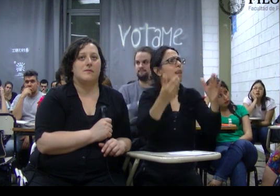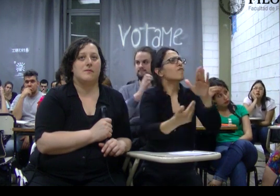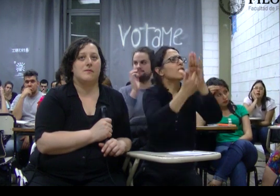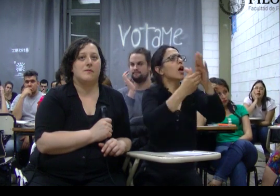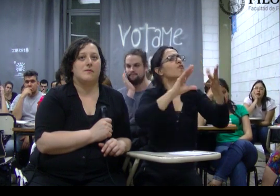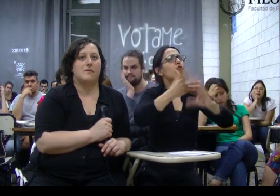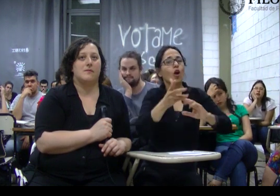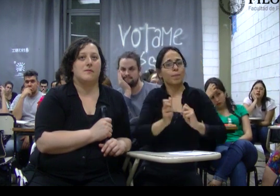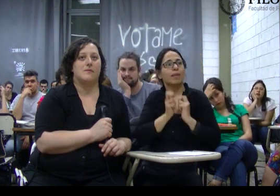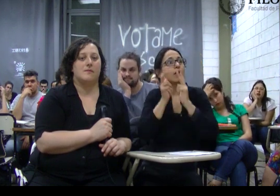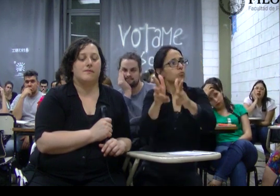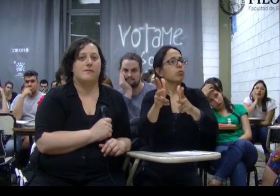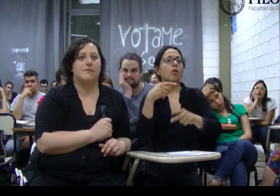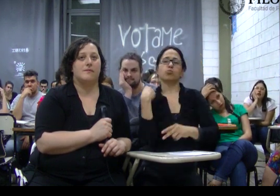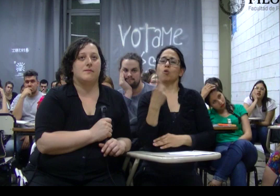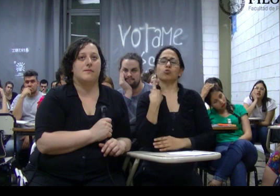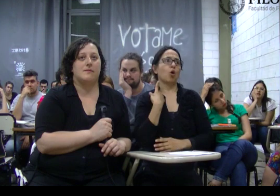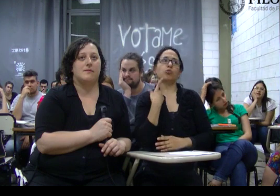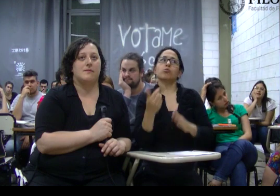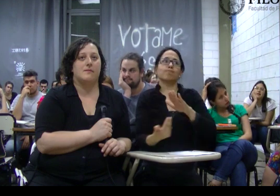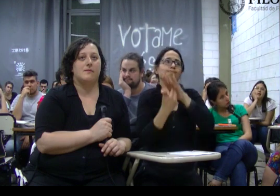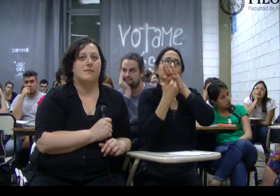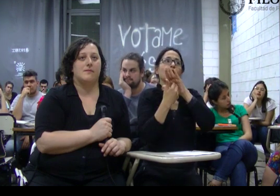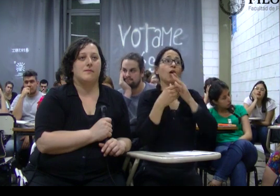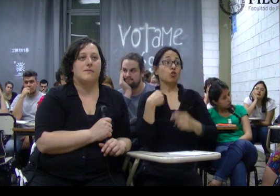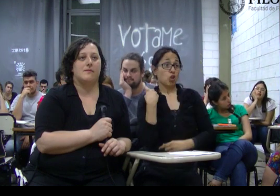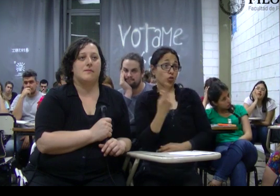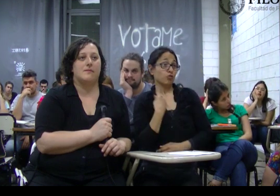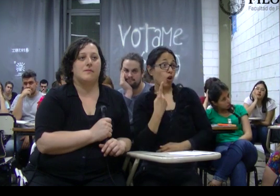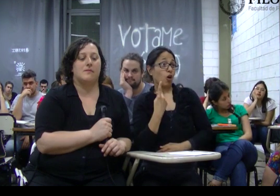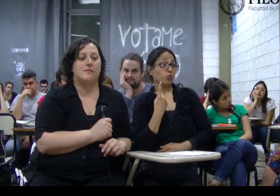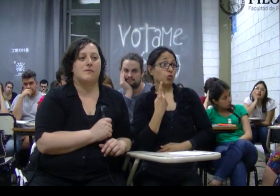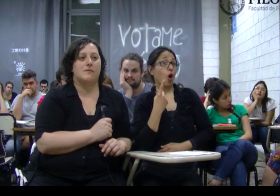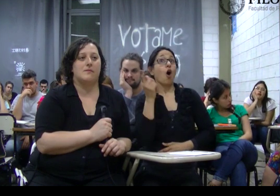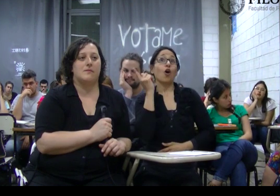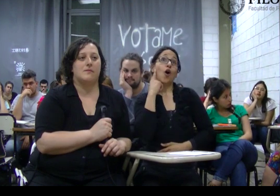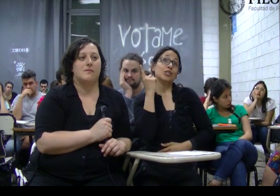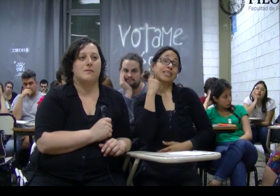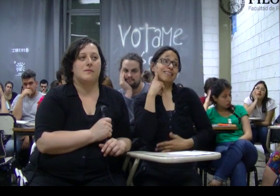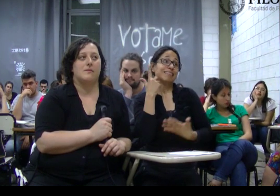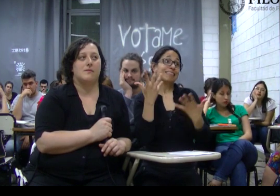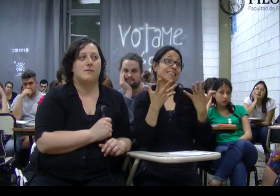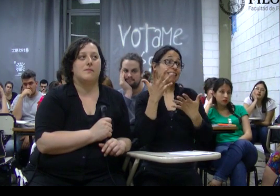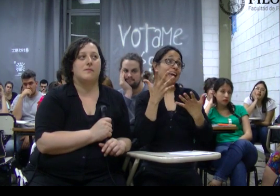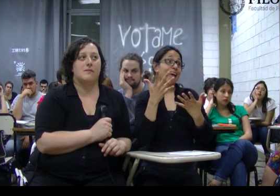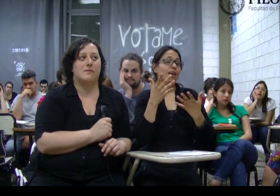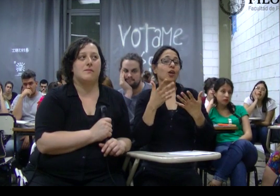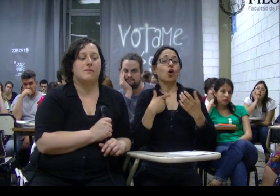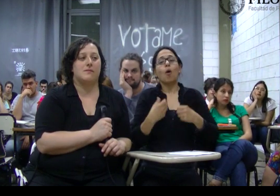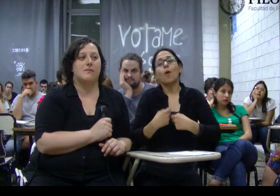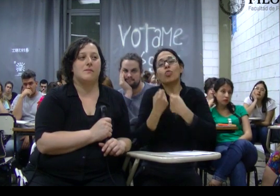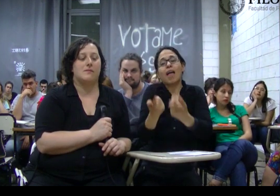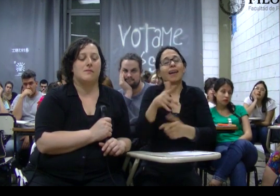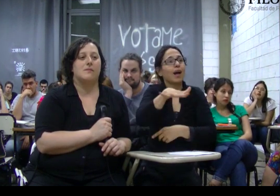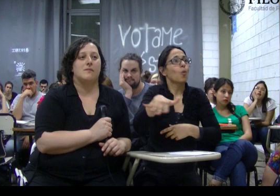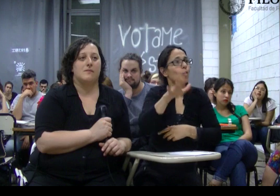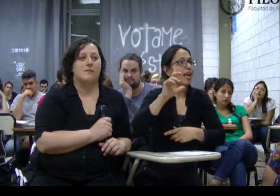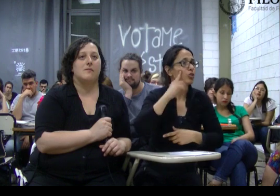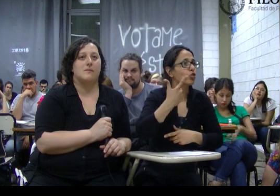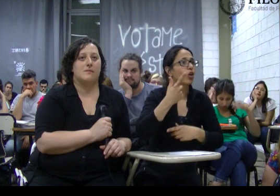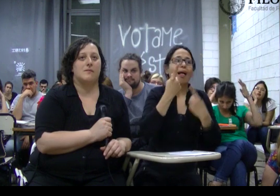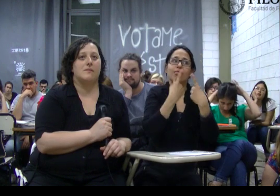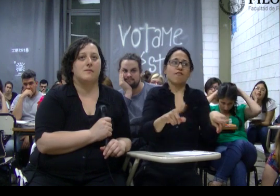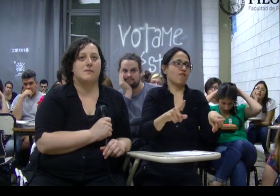transmitirlo es esencial, porque no es lo mismo que nosotros transmitamos como oyentes a la comunidad sorda a que las